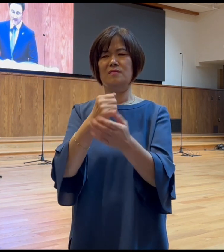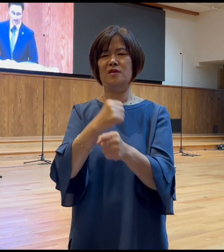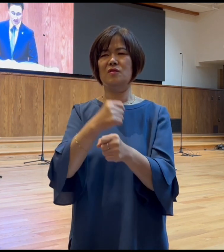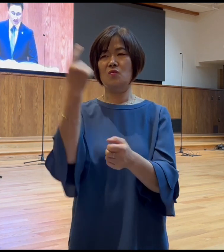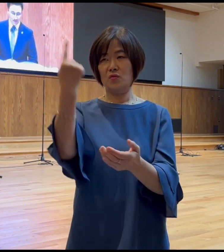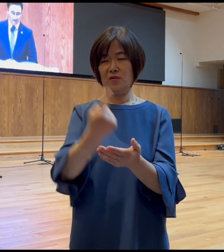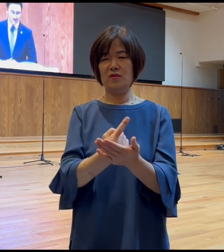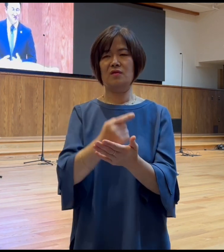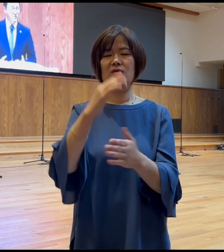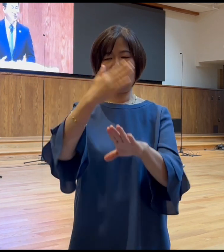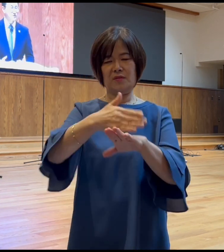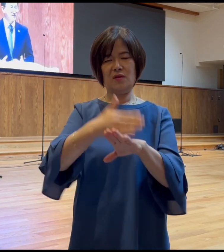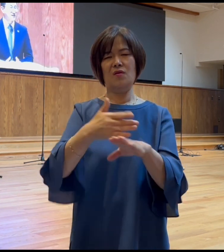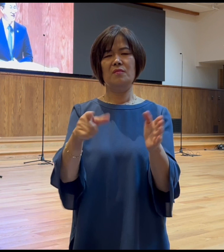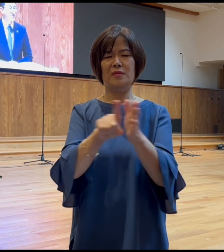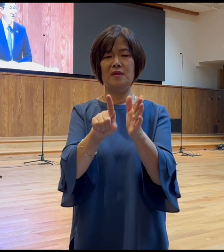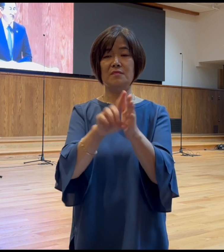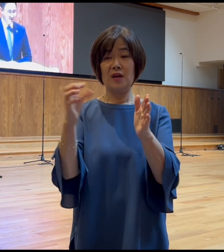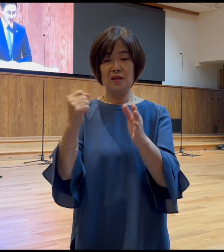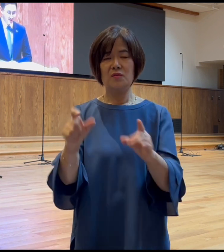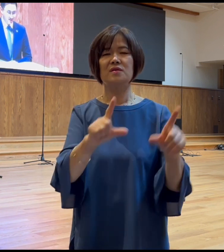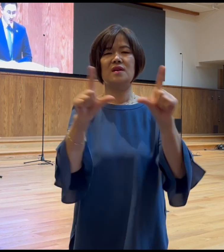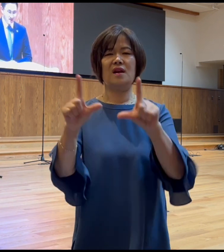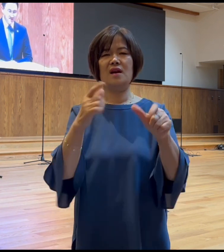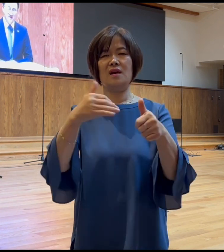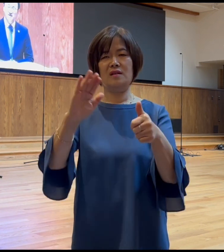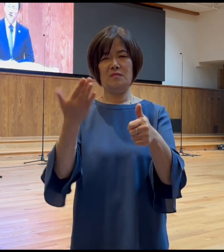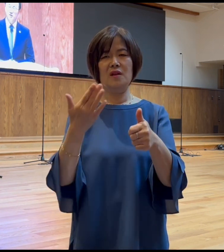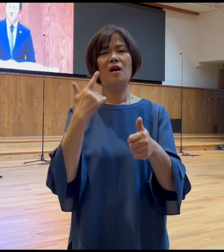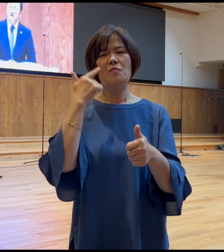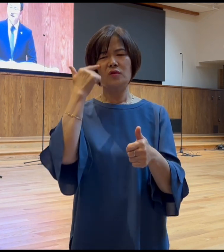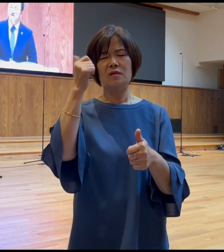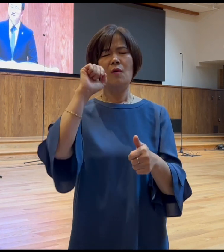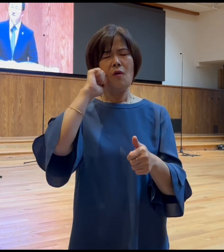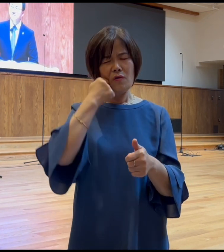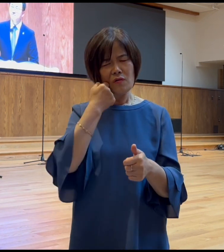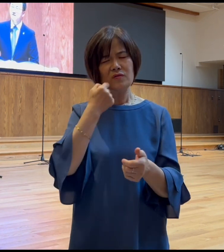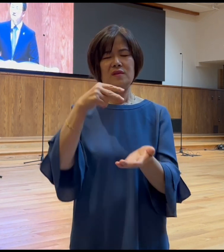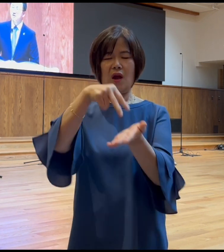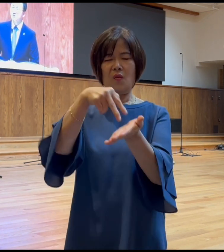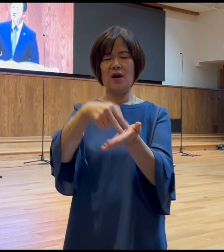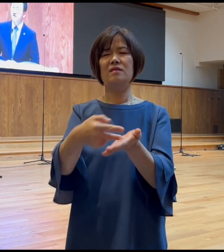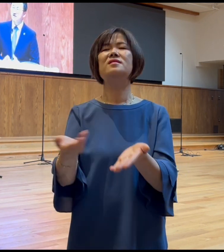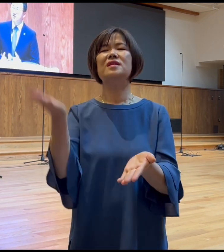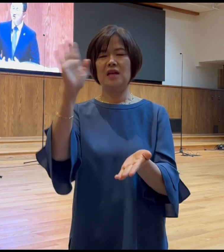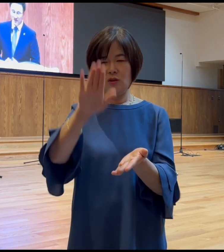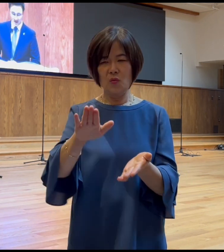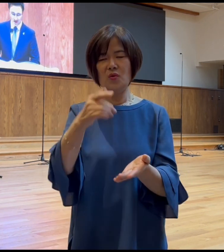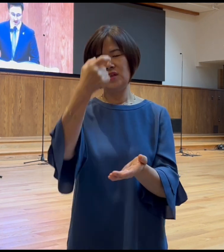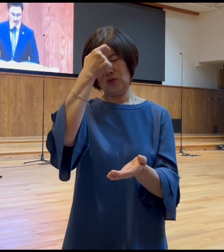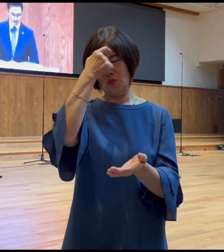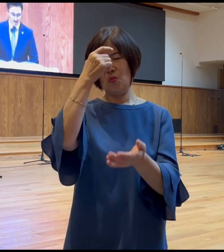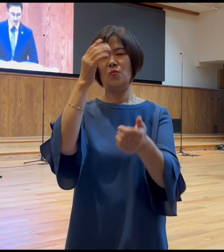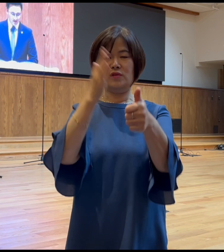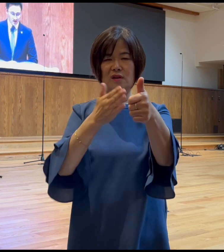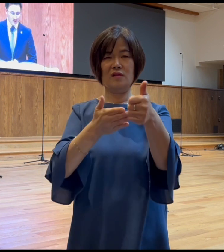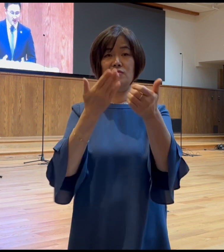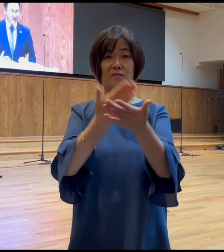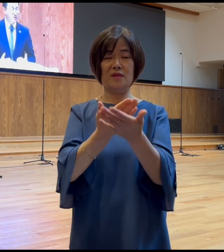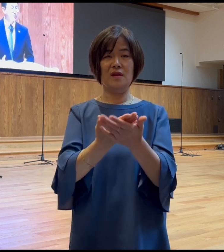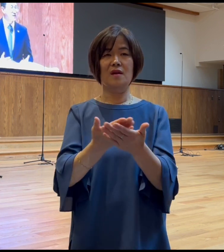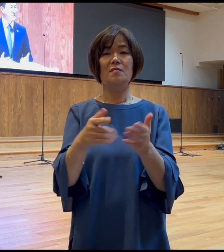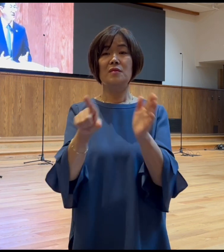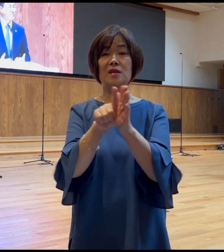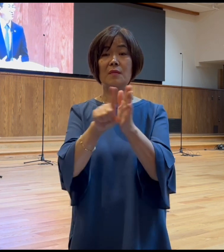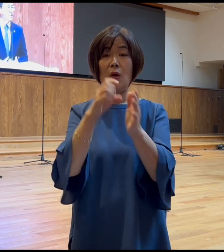감사해요. 믿음으로 살아가야죠. 목사님, 어려운 상황인데요. 그래도 기도해 주세요. 이런